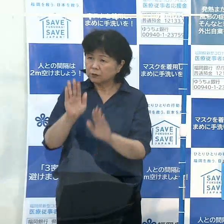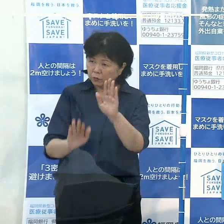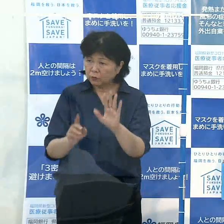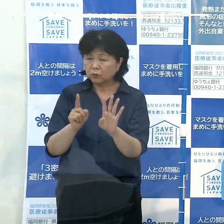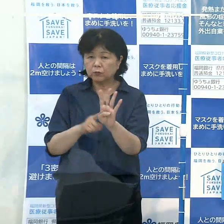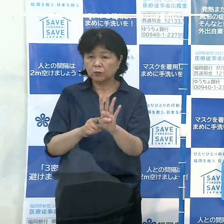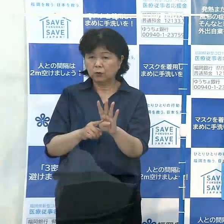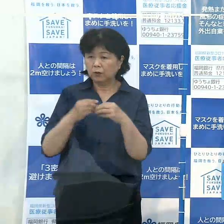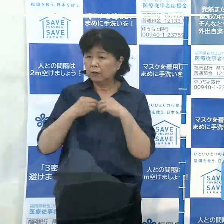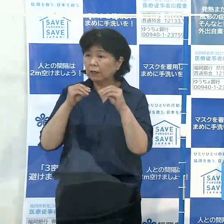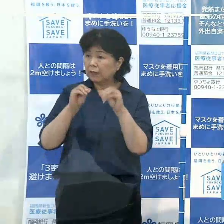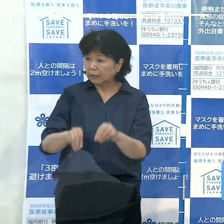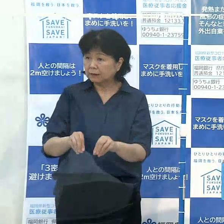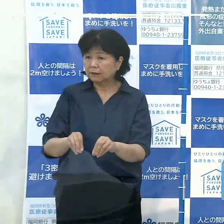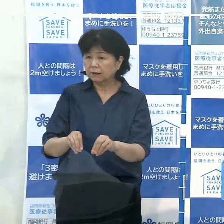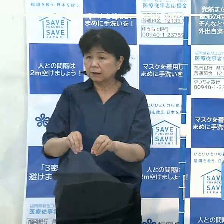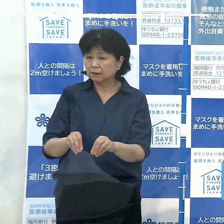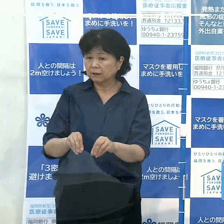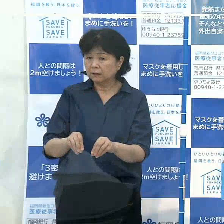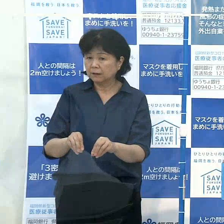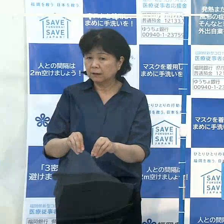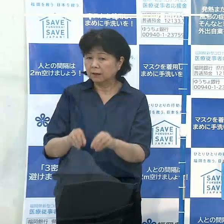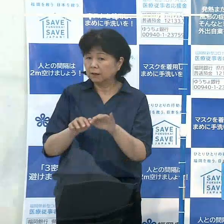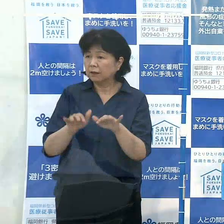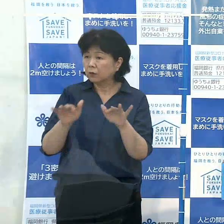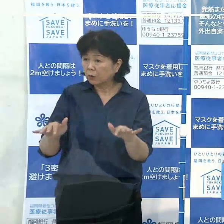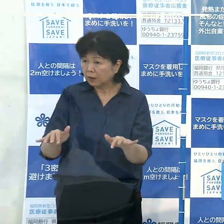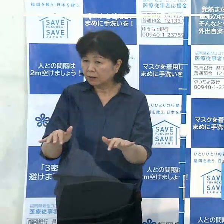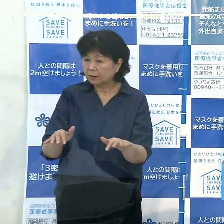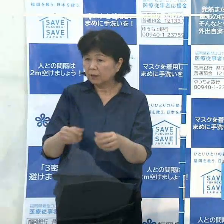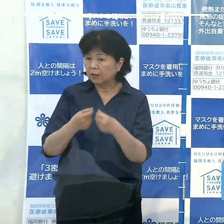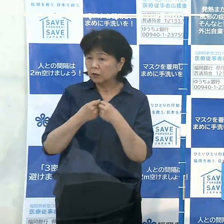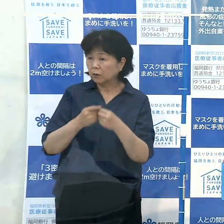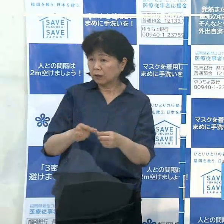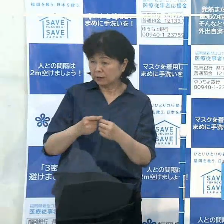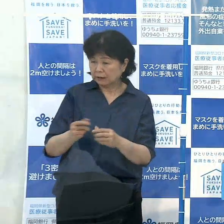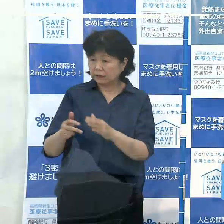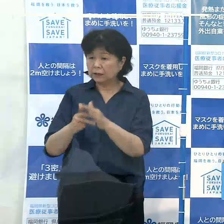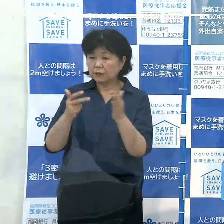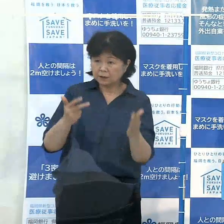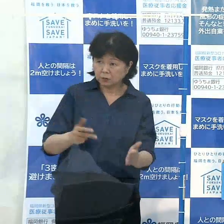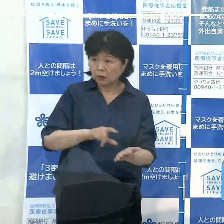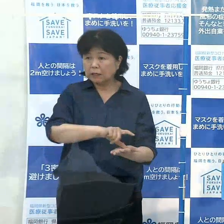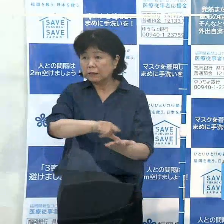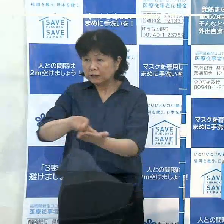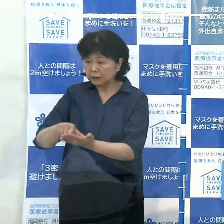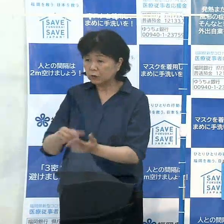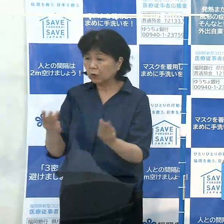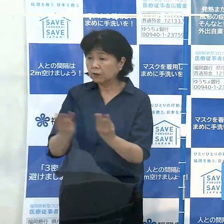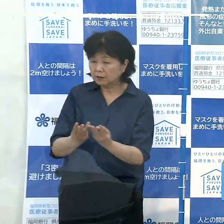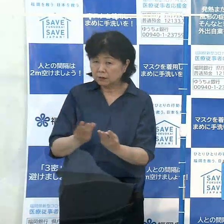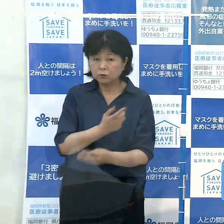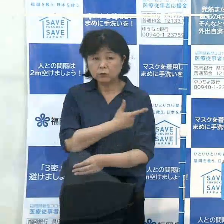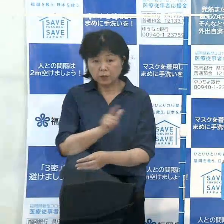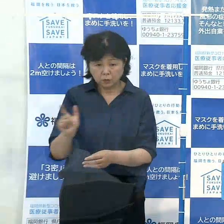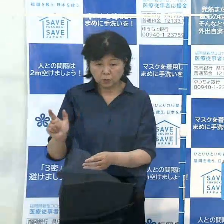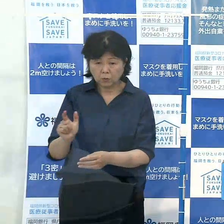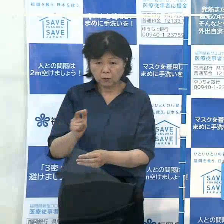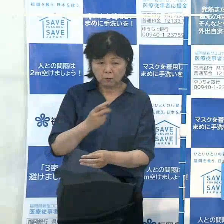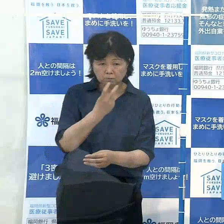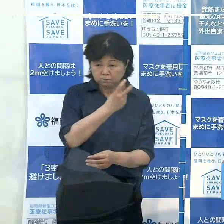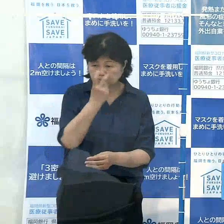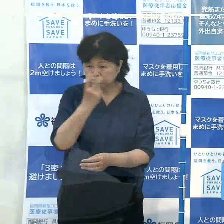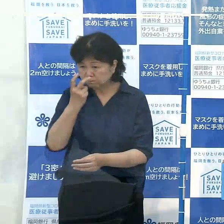その感染の仕方の詳細、先ほど言いました施設とか地域とかそういった人数とか、そういうのを見なが